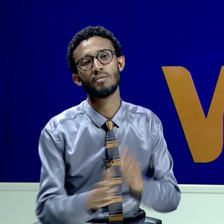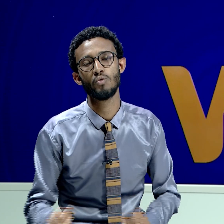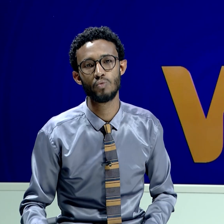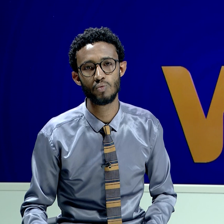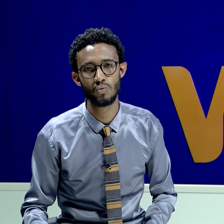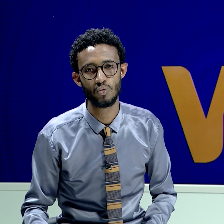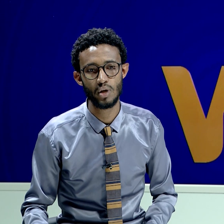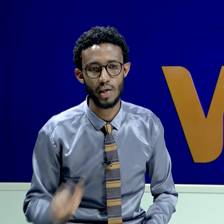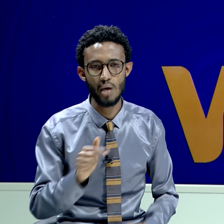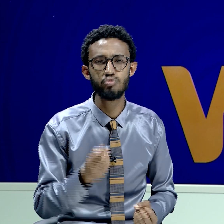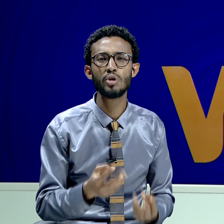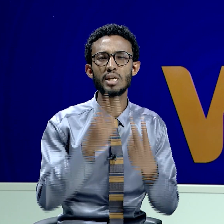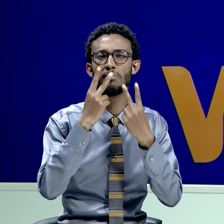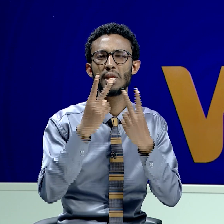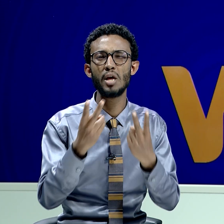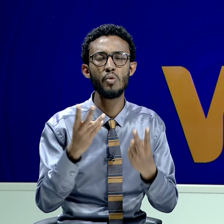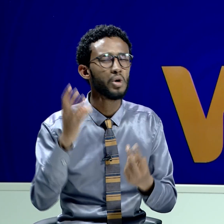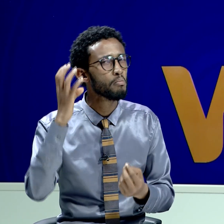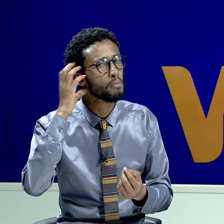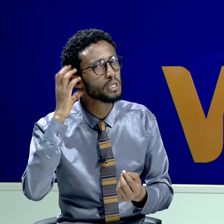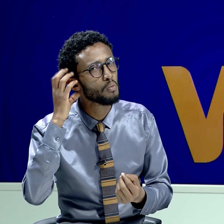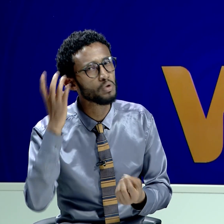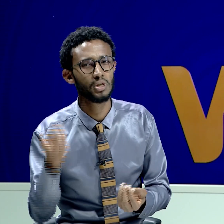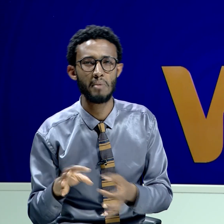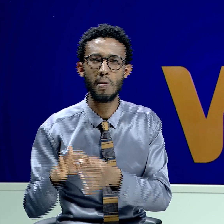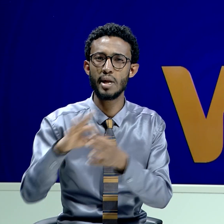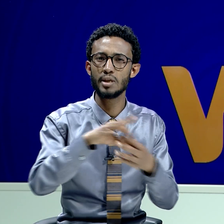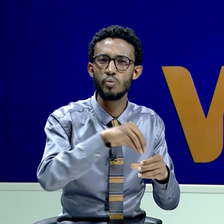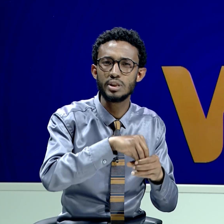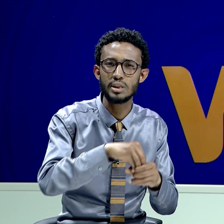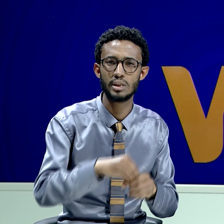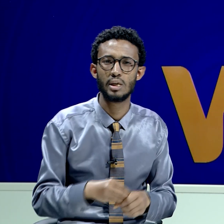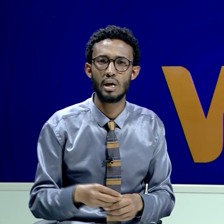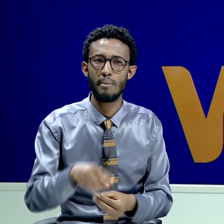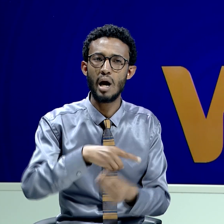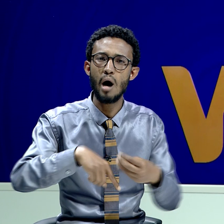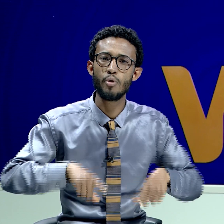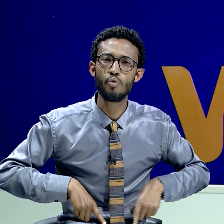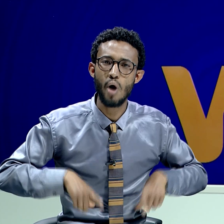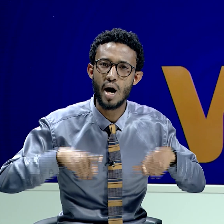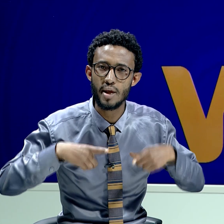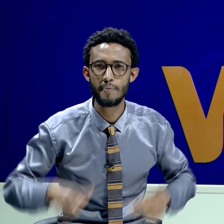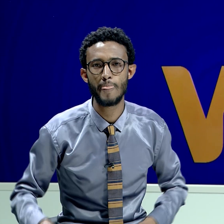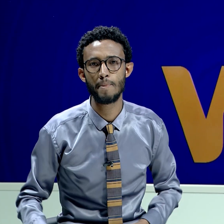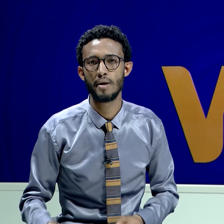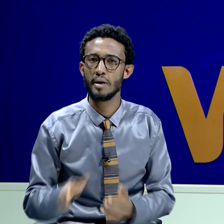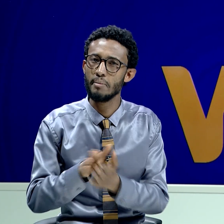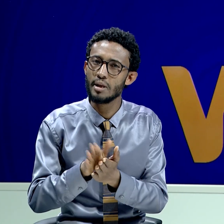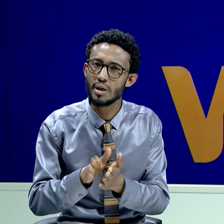مانو يب زوجة زي متاجو بمسموت ما بعرف سوست أكابي ونواري بتمر بيت